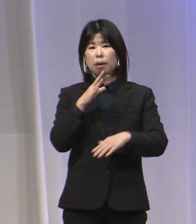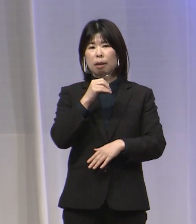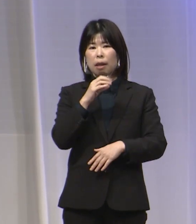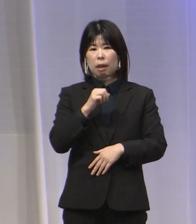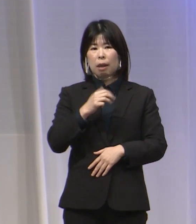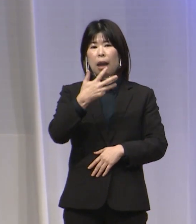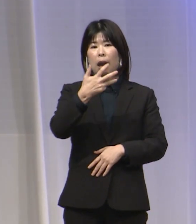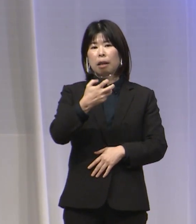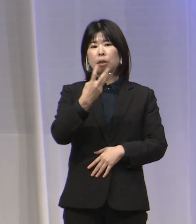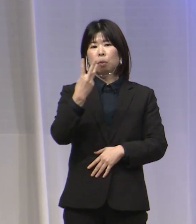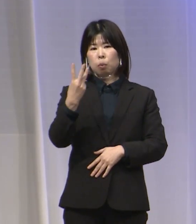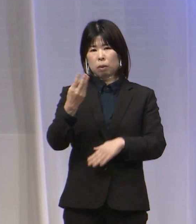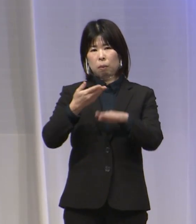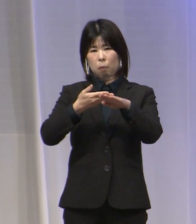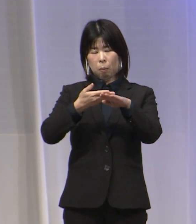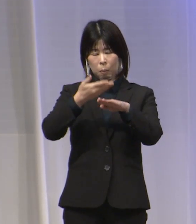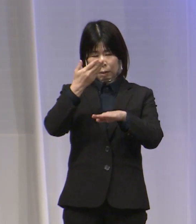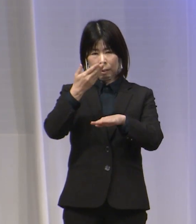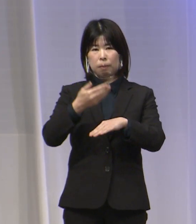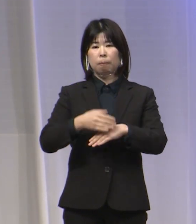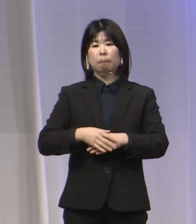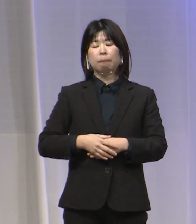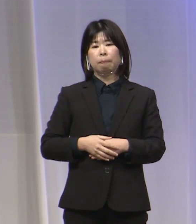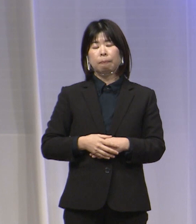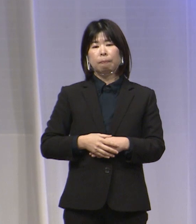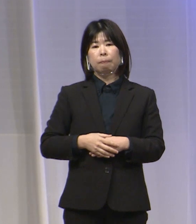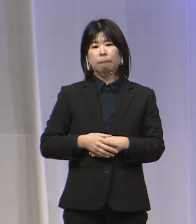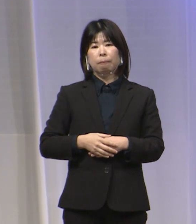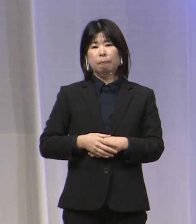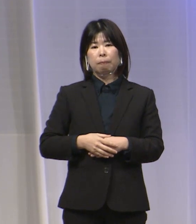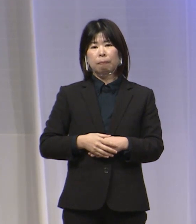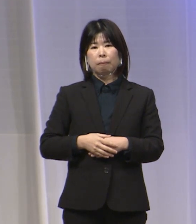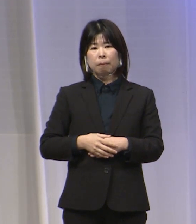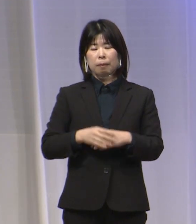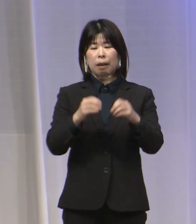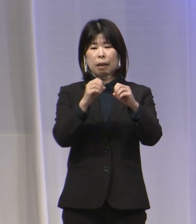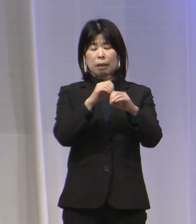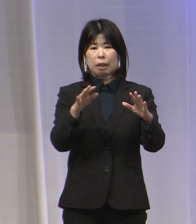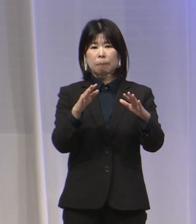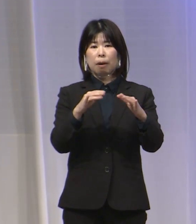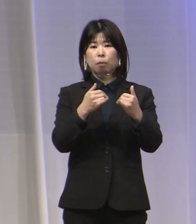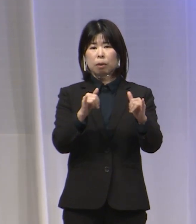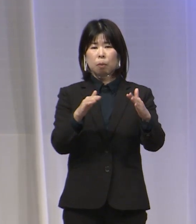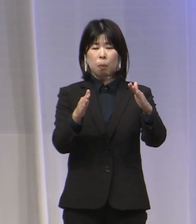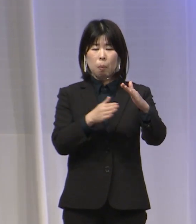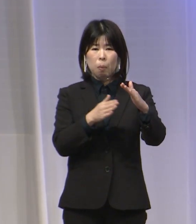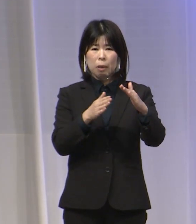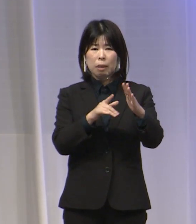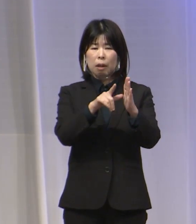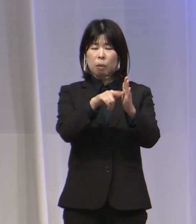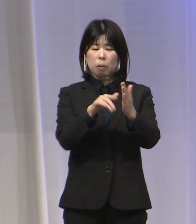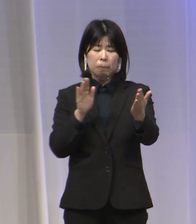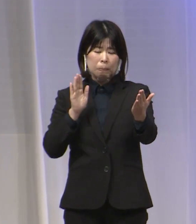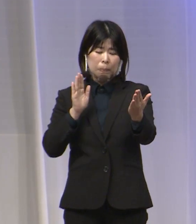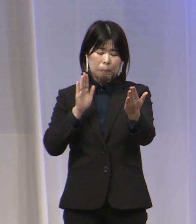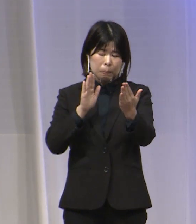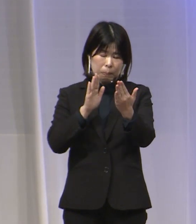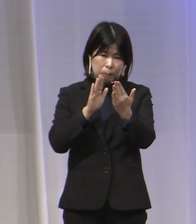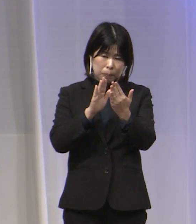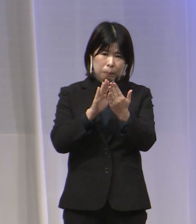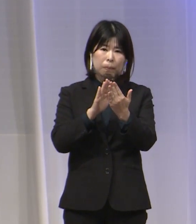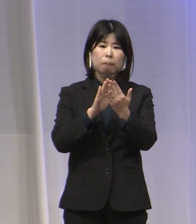歳を超えました被爆者のいない時代がもう目前に迫ってきています